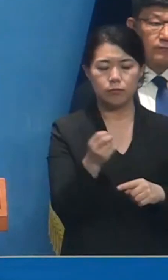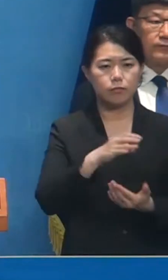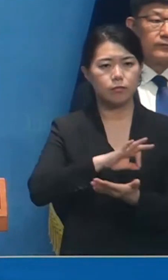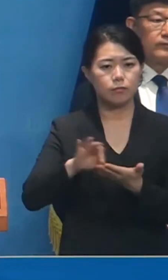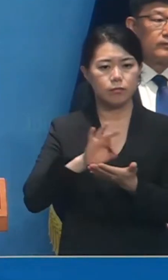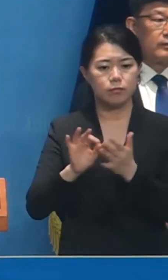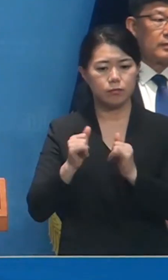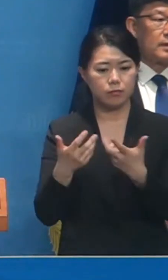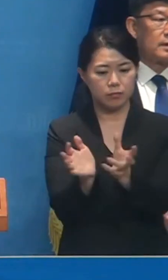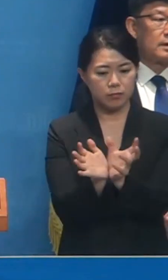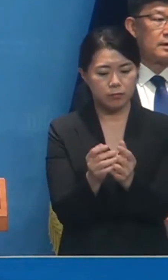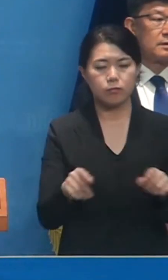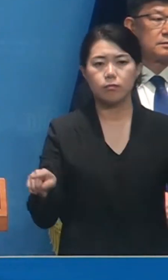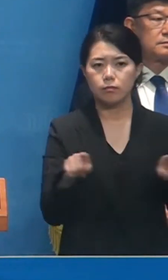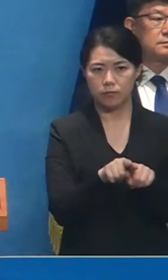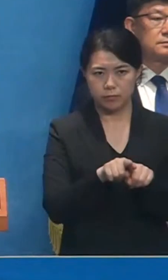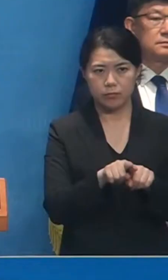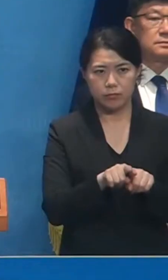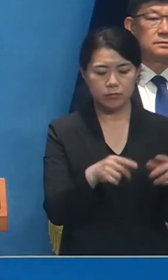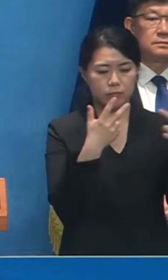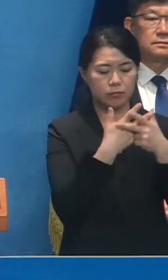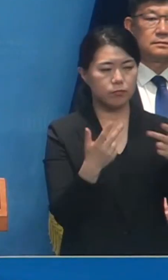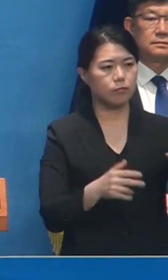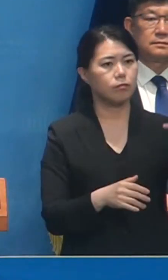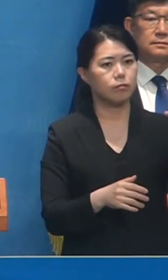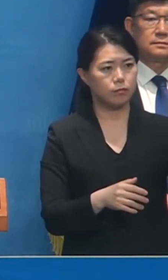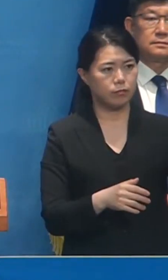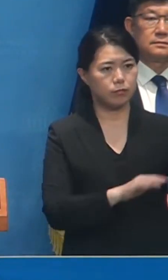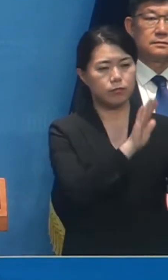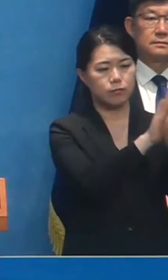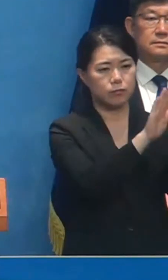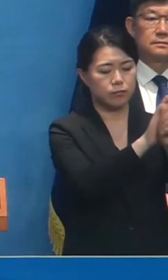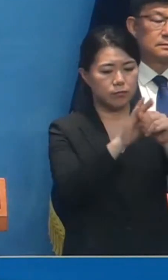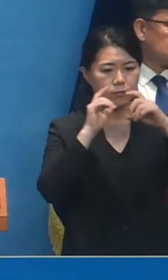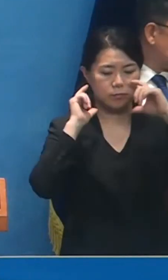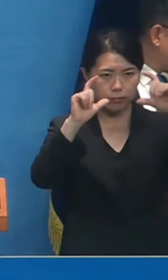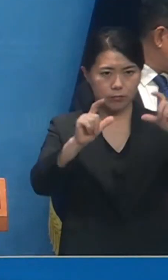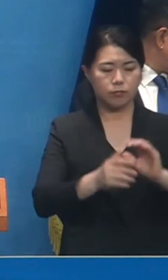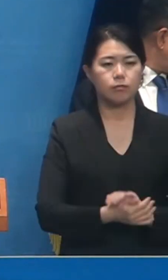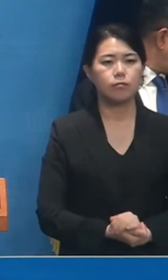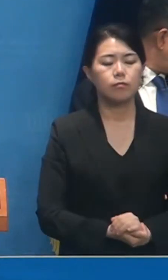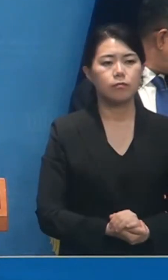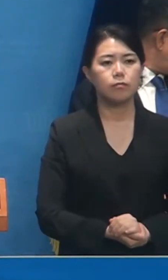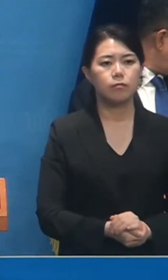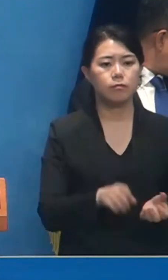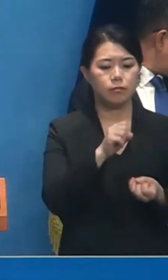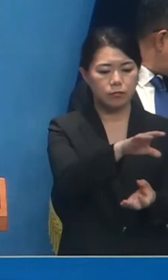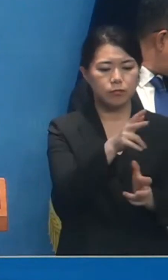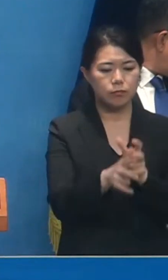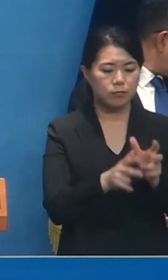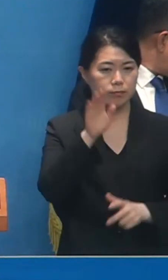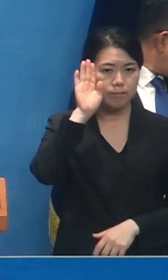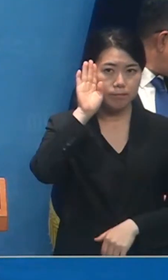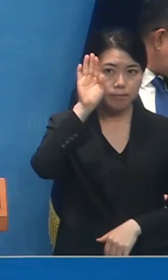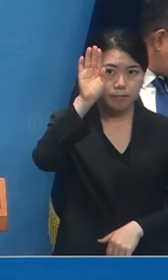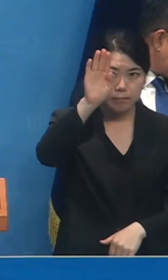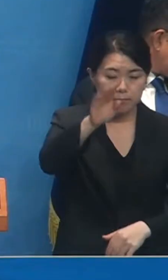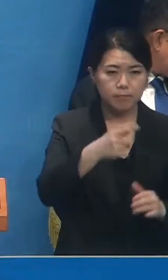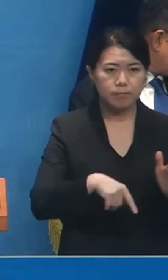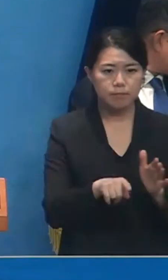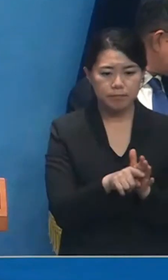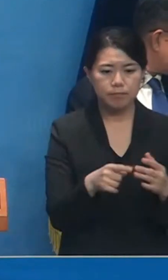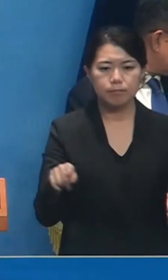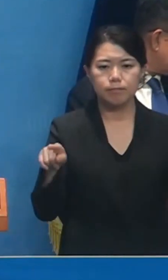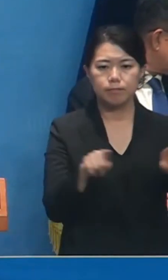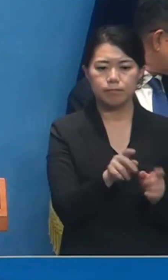사용자 단체가 함께 이재명 대선 후보님을 지지선언하고 택배 산업의 미래를 위한